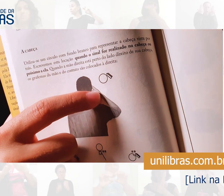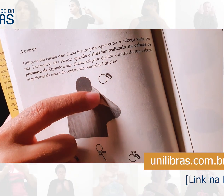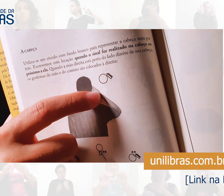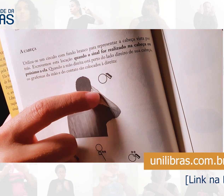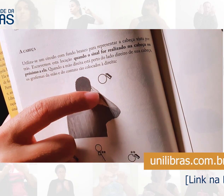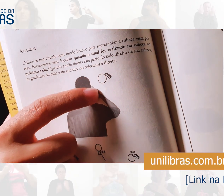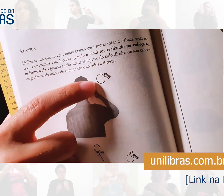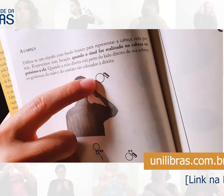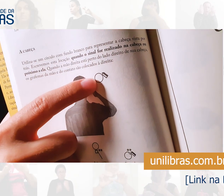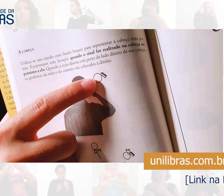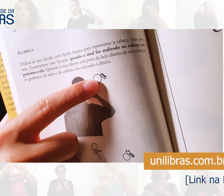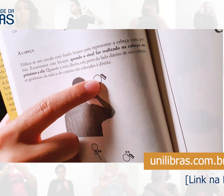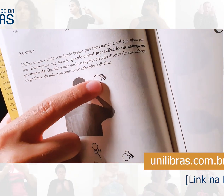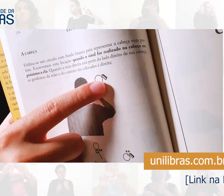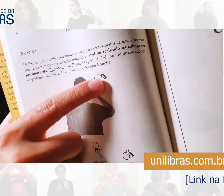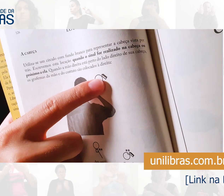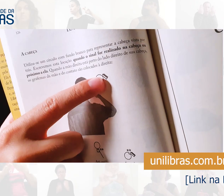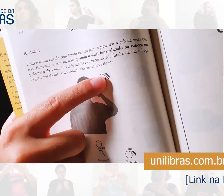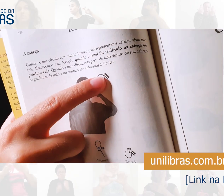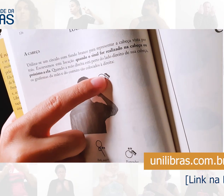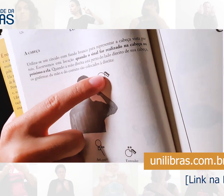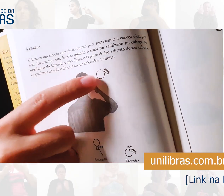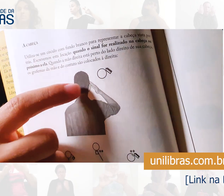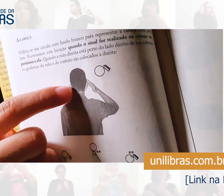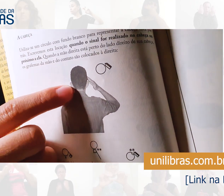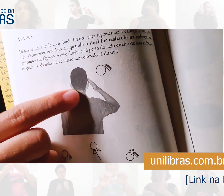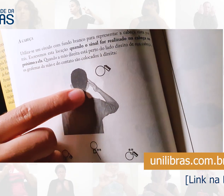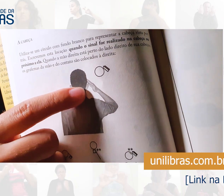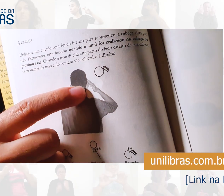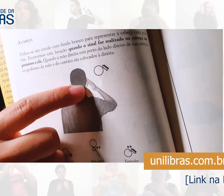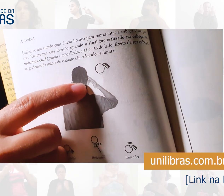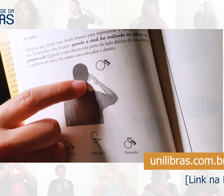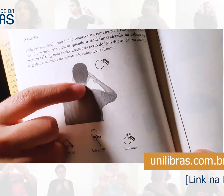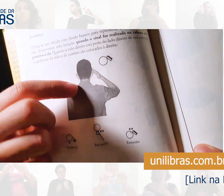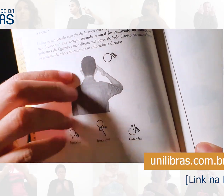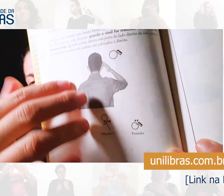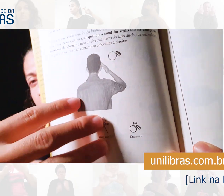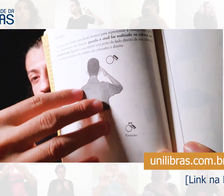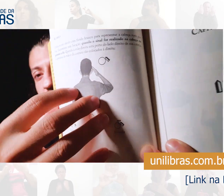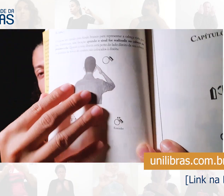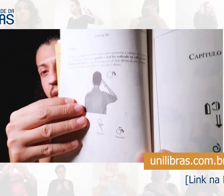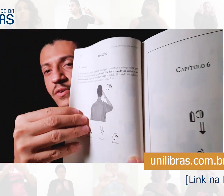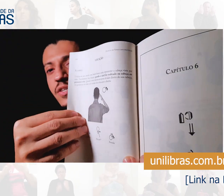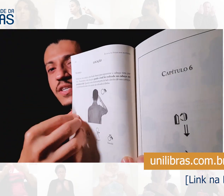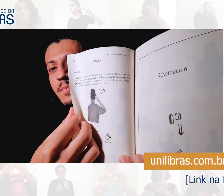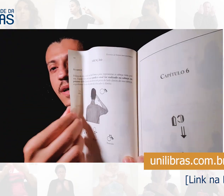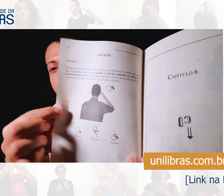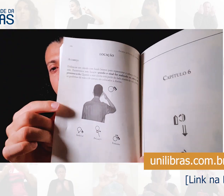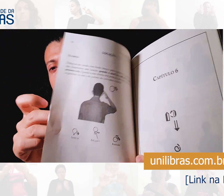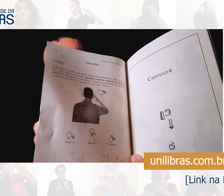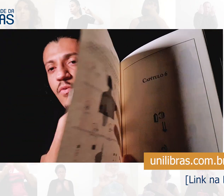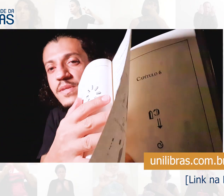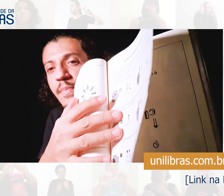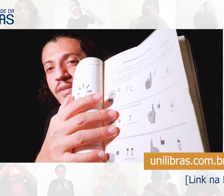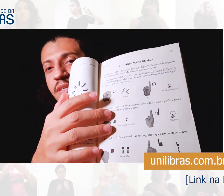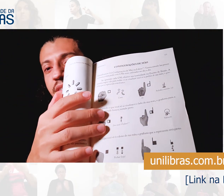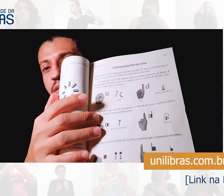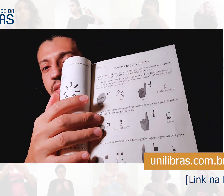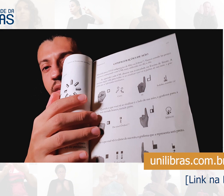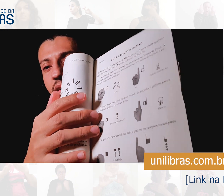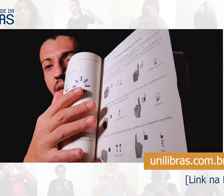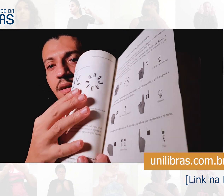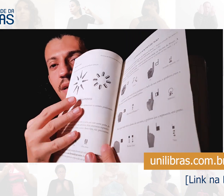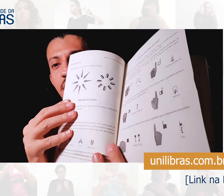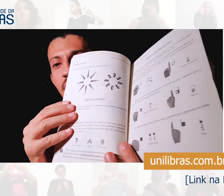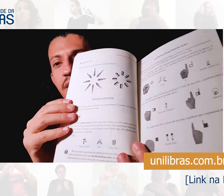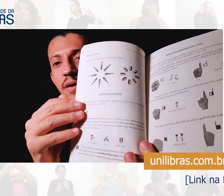a costa da mão aqui, as costas da mão, a parte branca representa a palma, que é justamente o que a Raquel já tinha explicado aqui, ó, algumas páginas